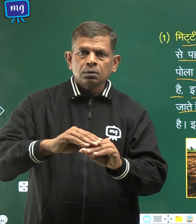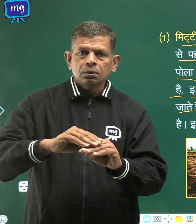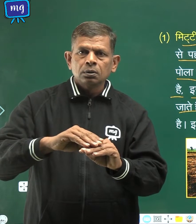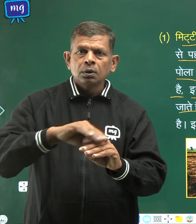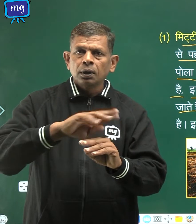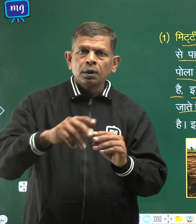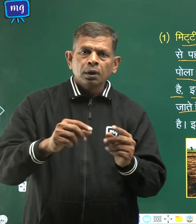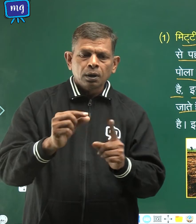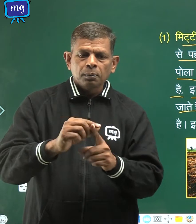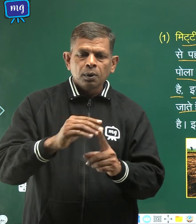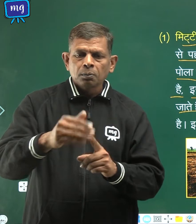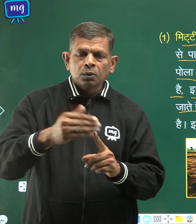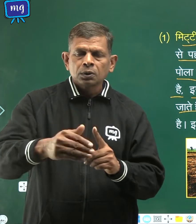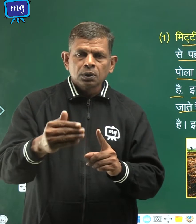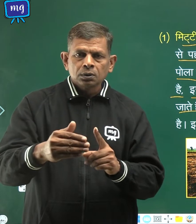यह प्रक्रिया